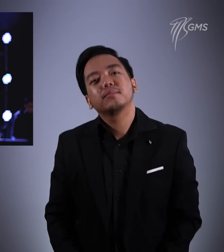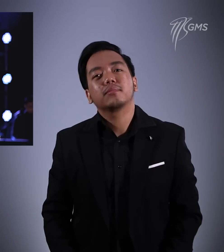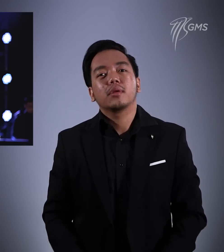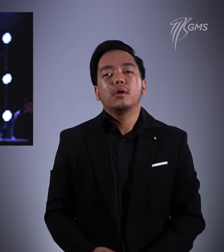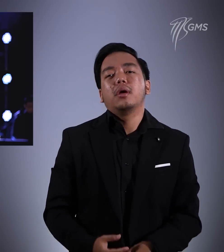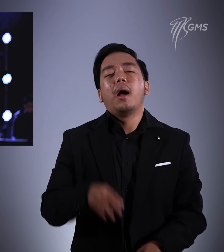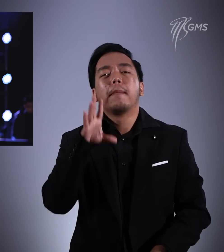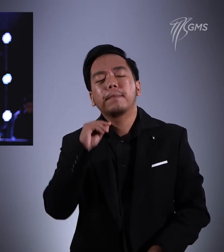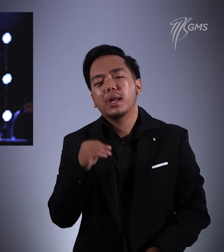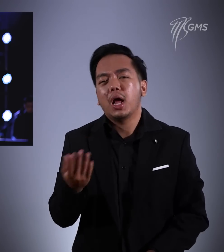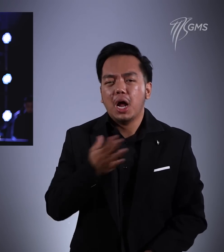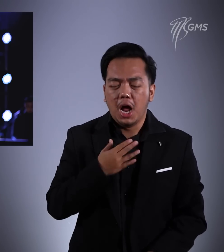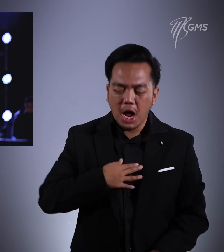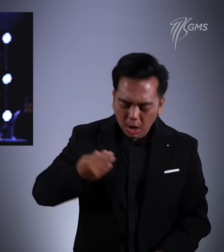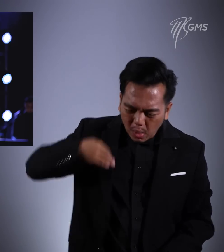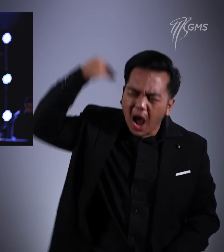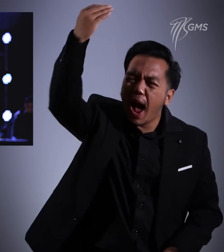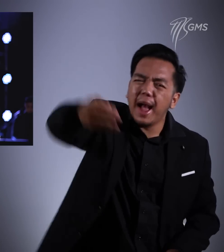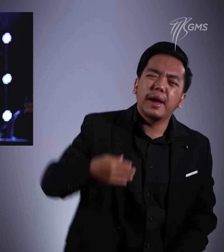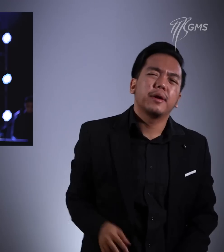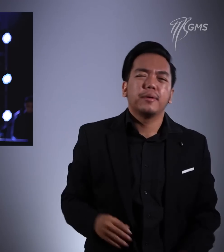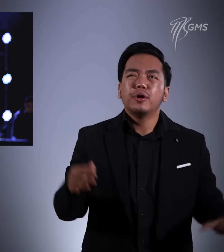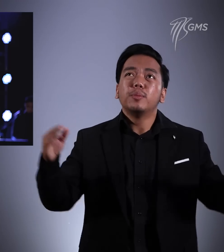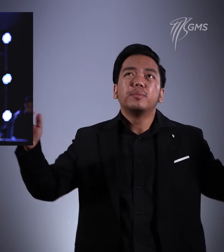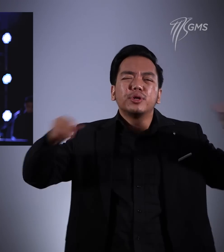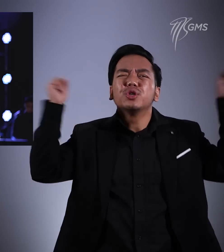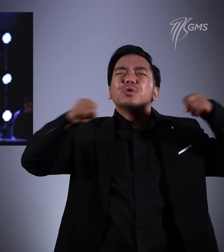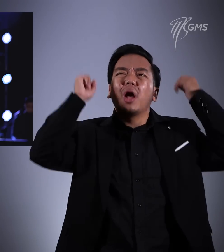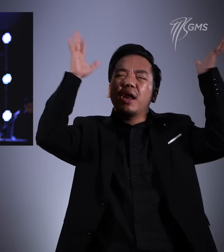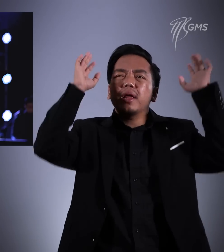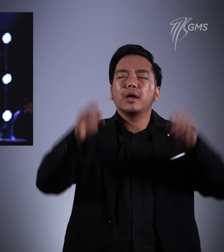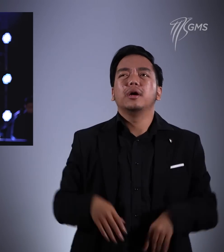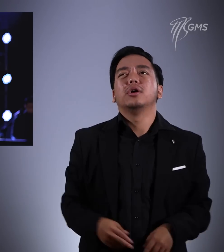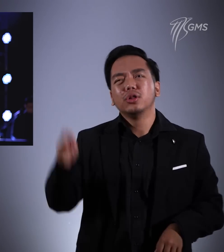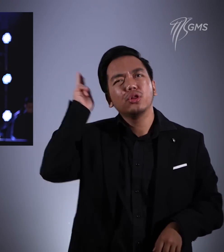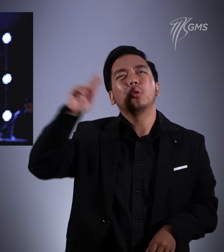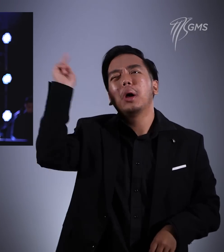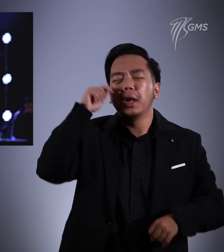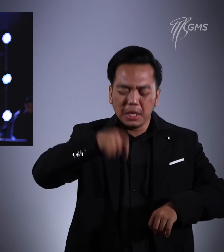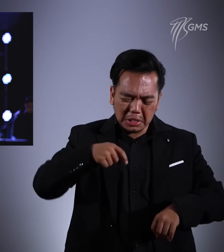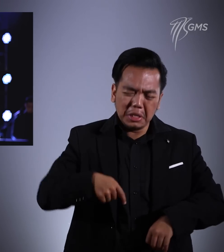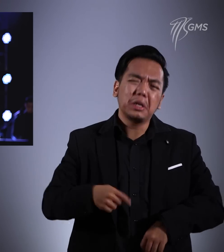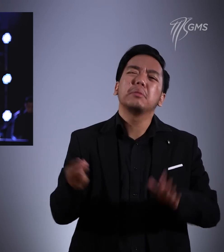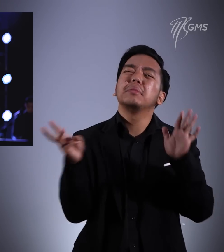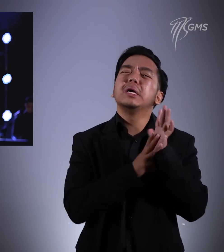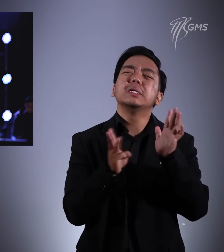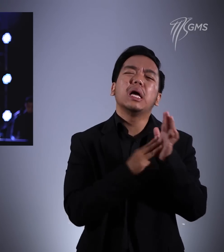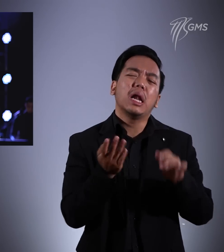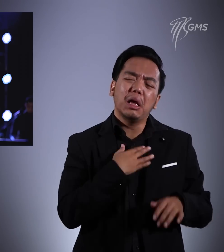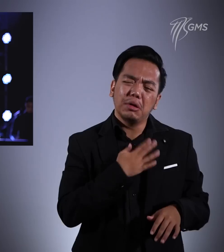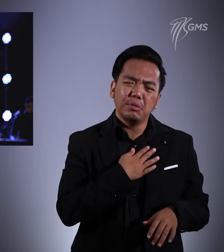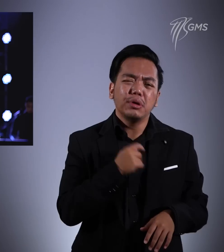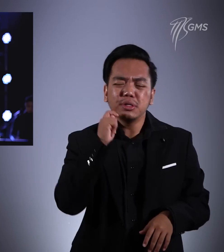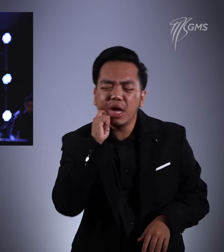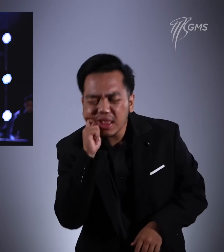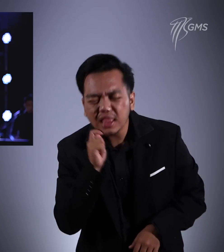katakan, aku akan bersukaria dalam Tuhan. Dan katakan, Tuhan, ini pergumulanku, dengarkan. Nyatakan lagi. nyatakan lagi. Pohon